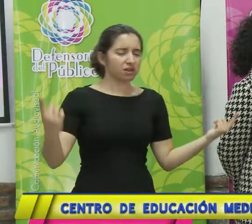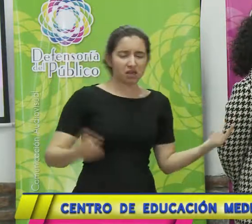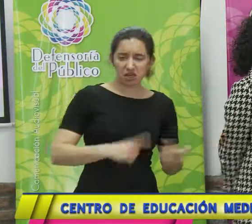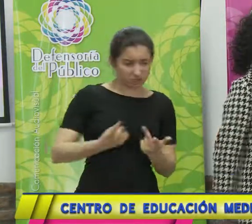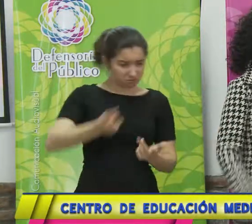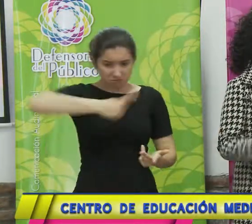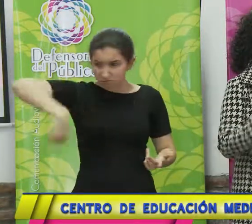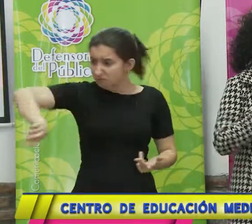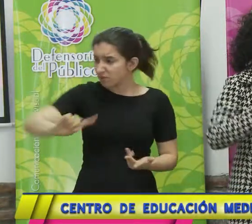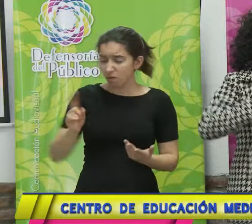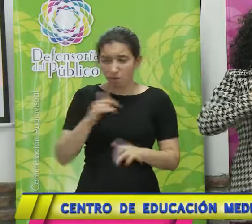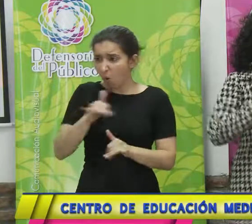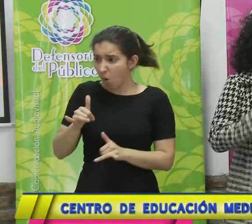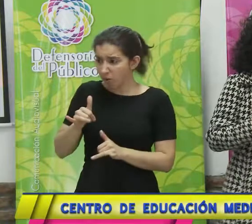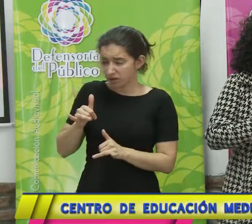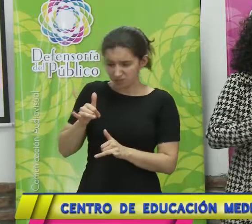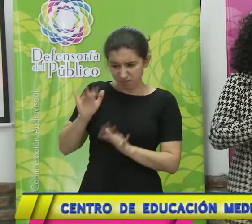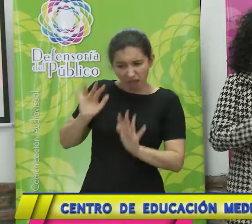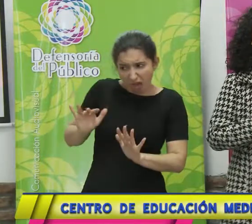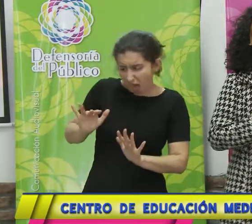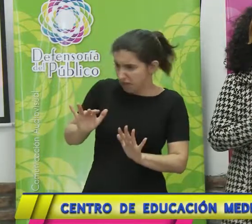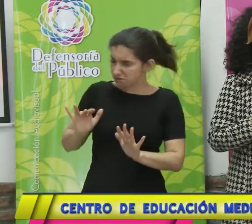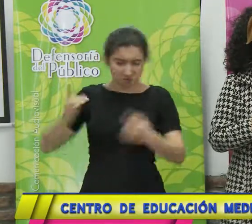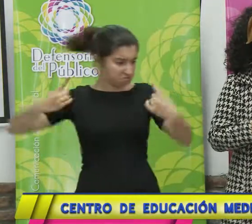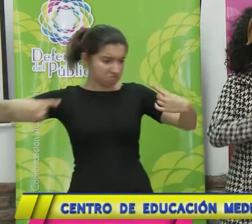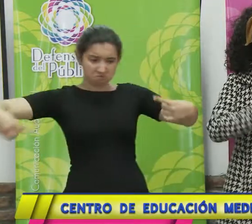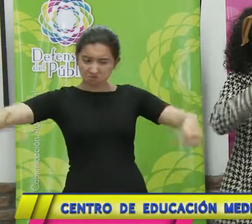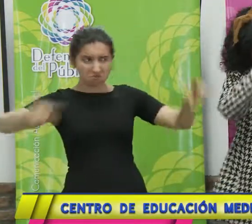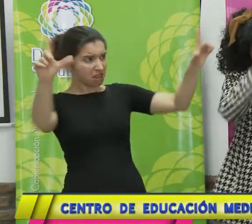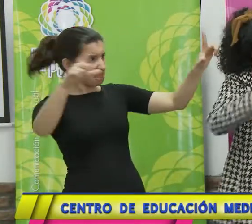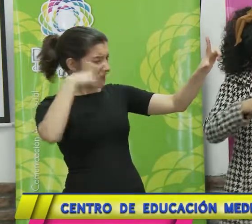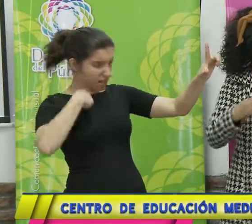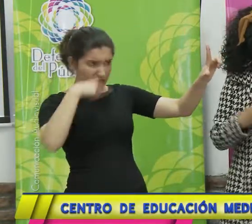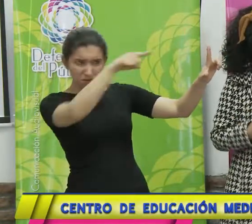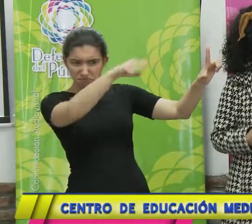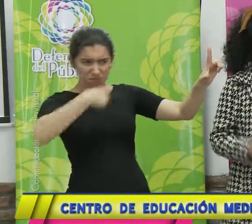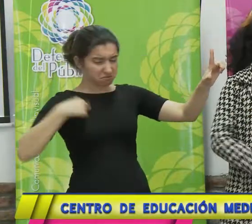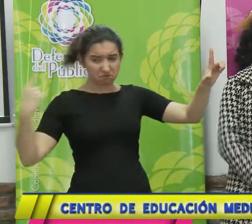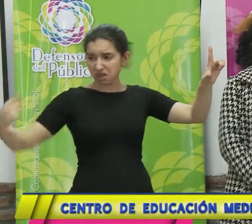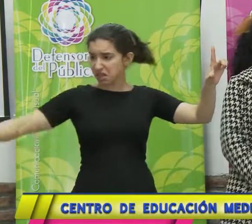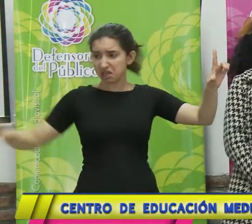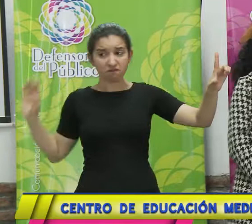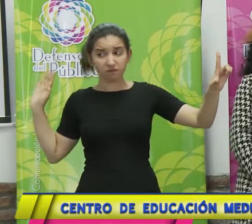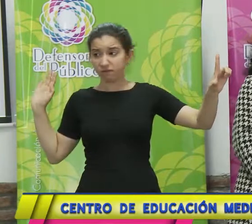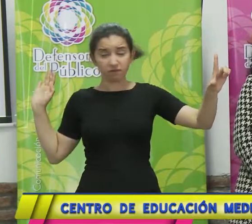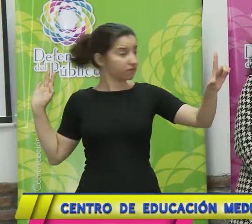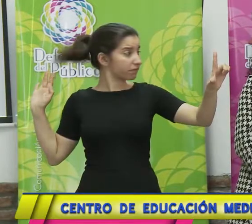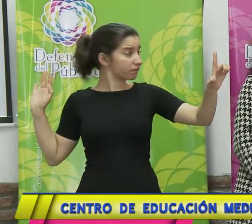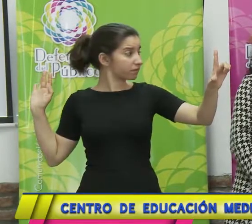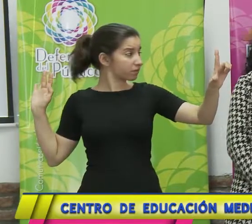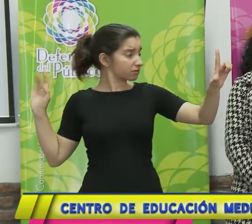que nosotros Entonces queremos que eso cambie en la comunicación porque por eso nosotros no estamos haciendo